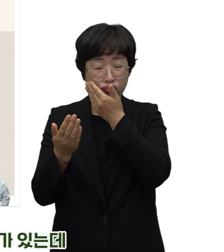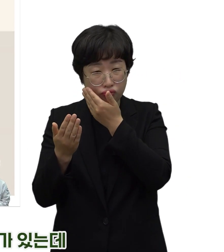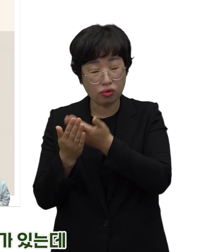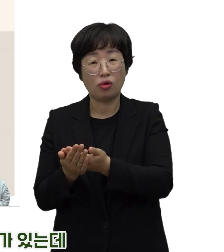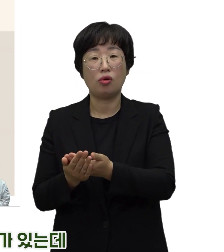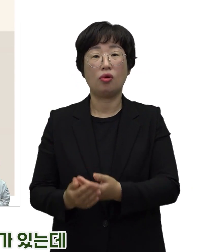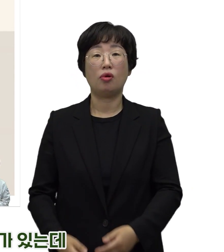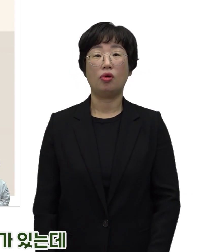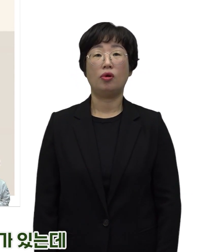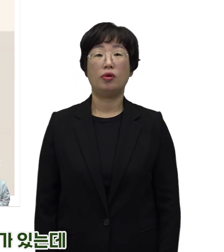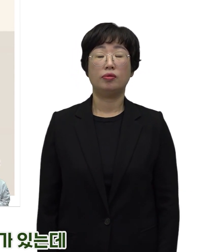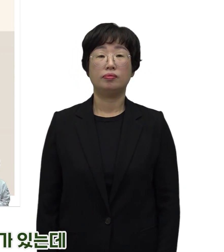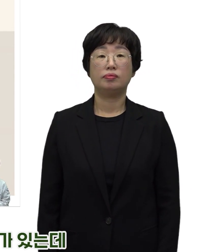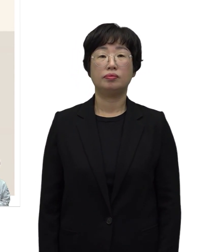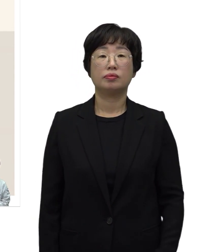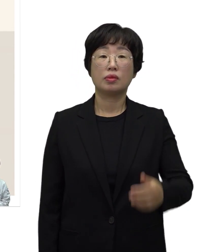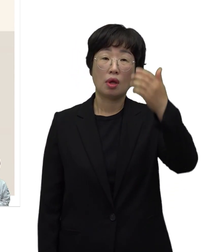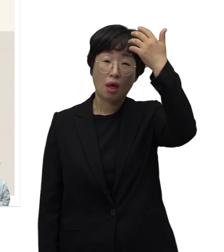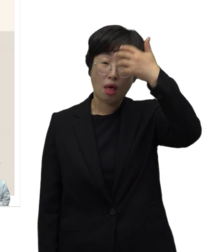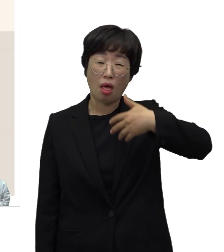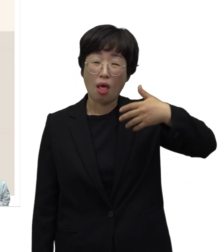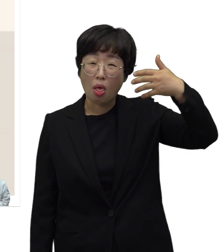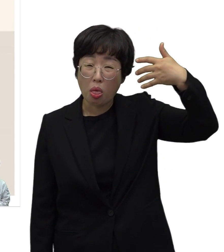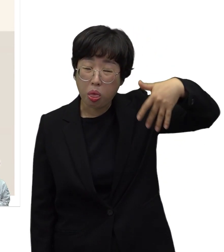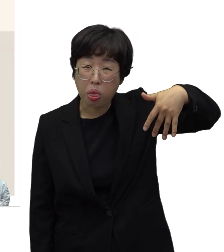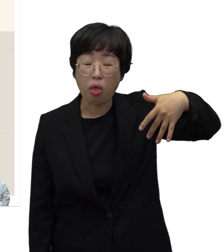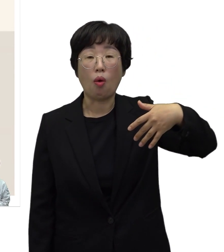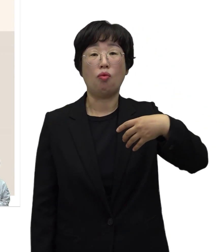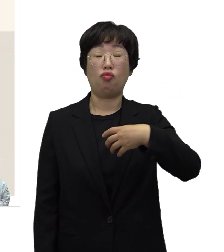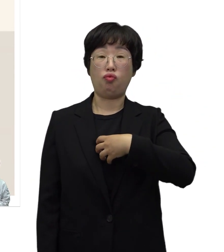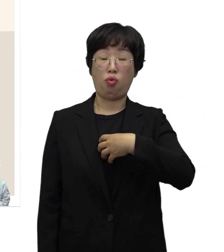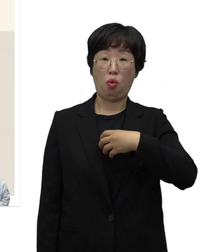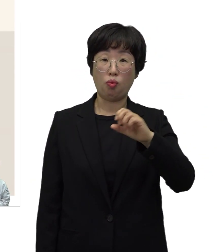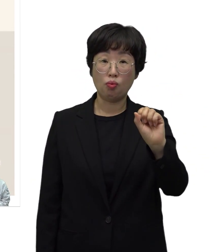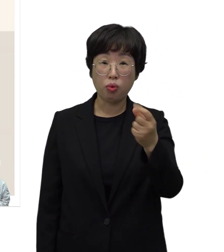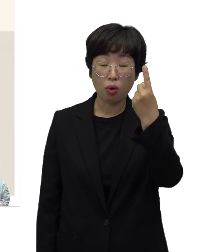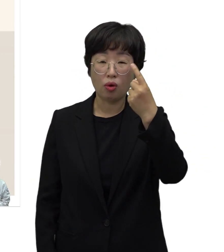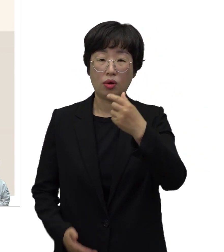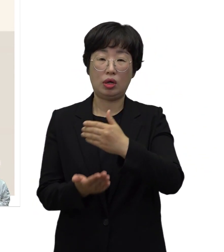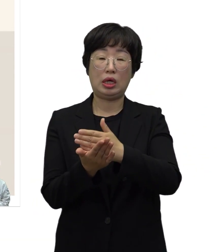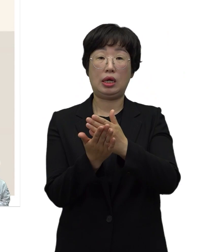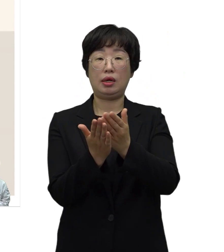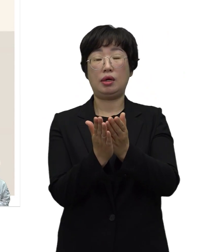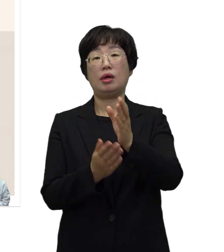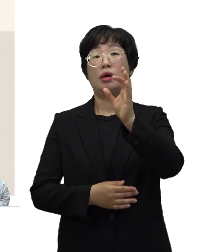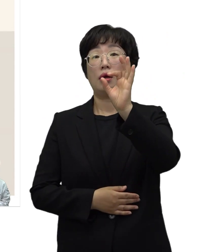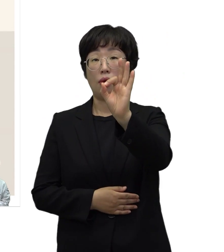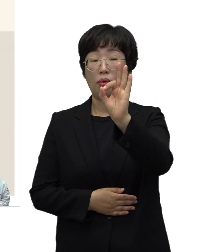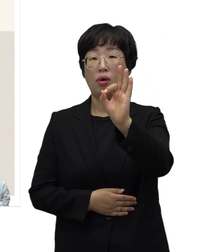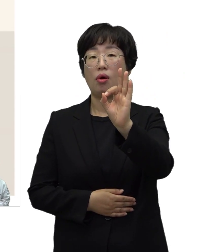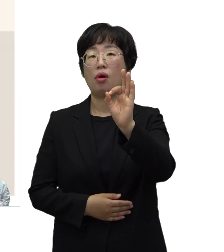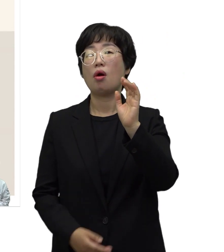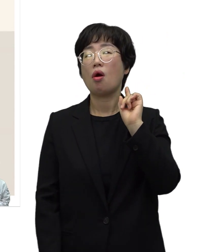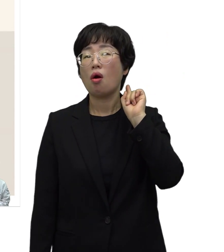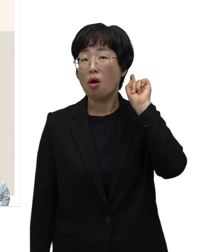요소 10가지가 있는데 고혈압, 당뇨병, 이상지질혈증과 그것들을